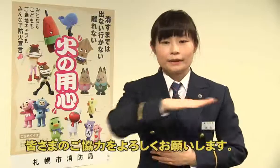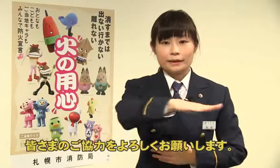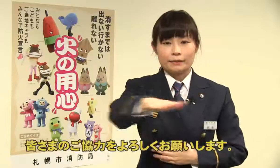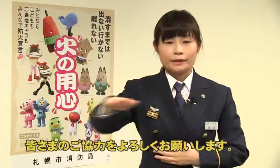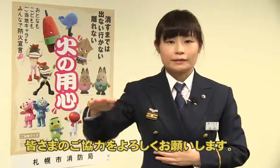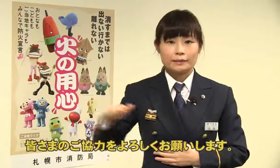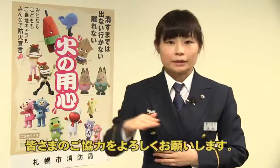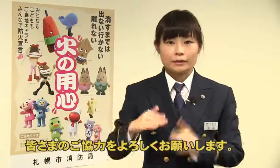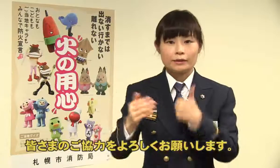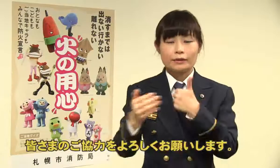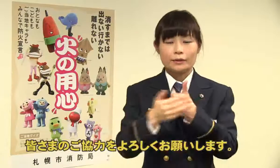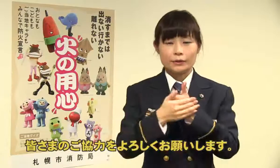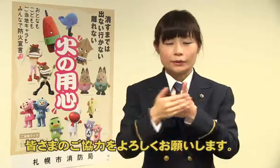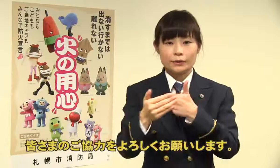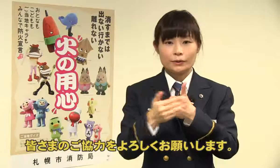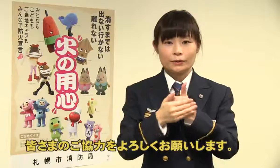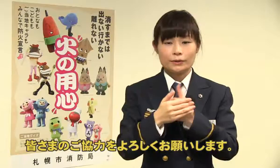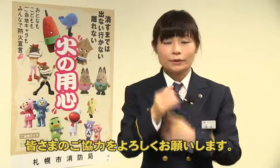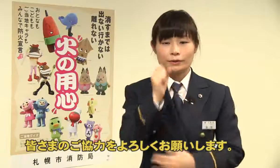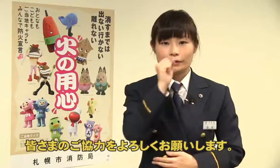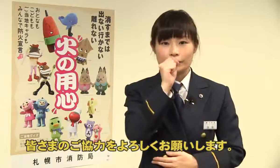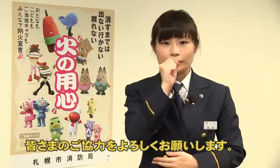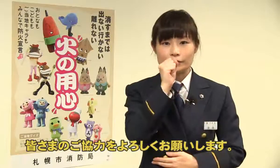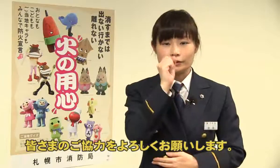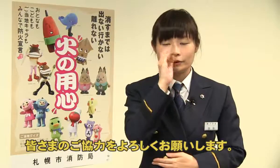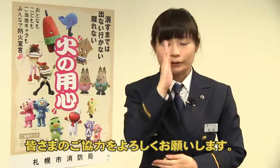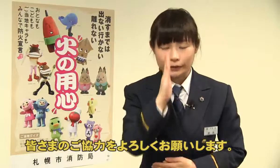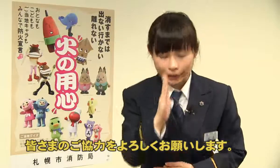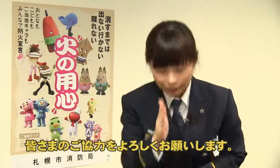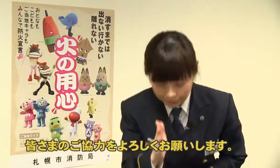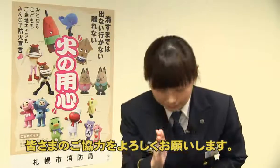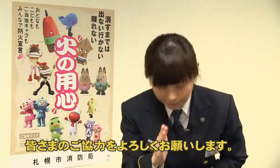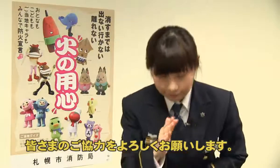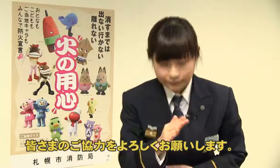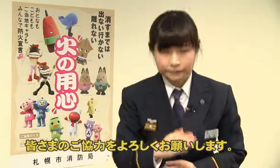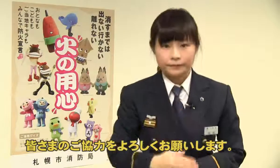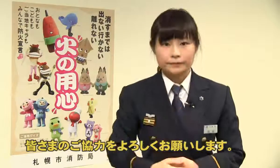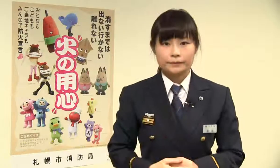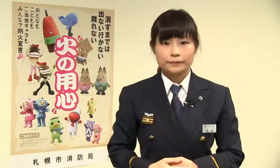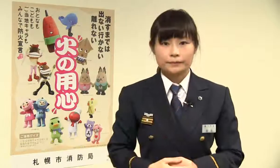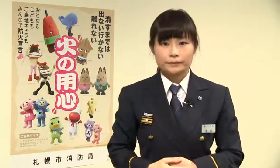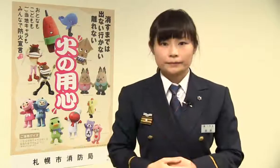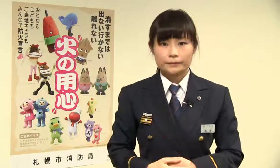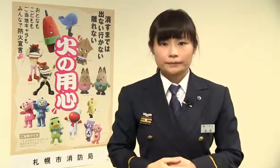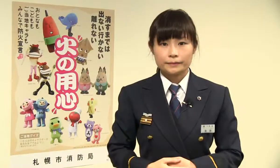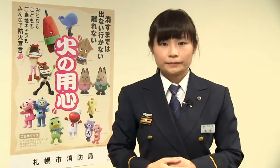皆様のご協力をよろしくお願いします。